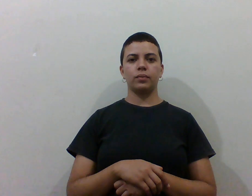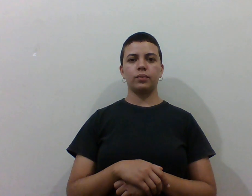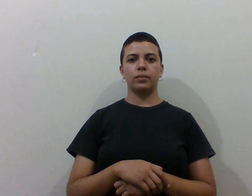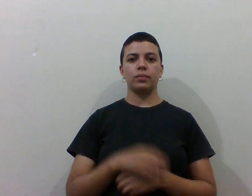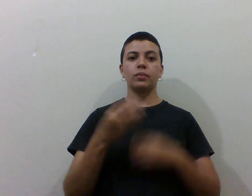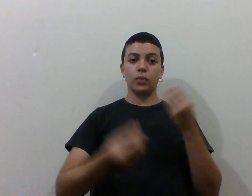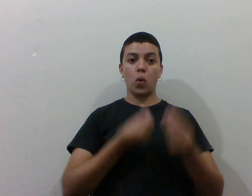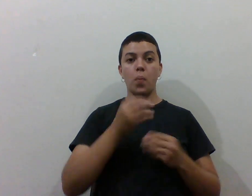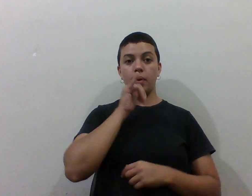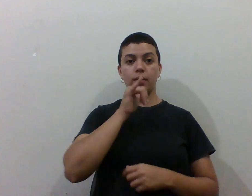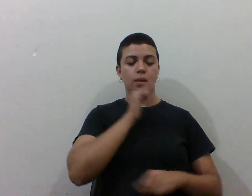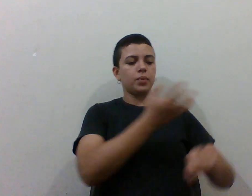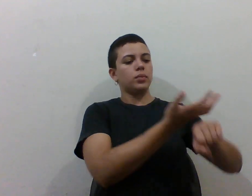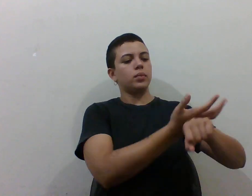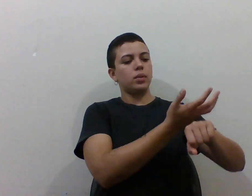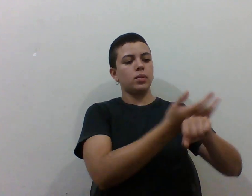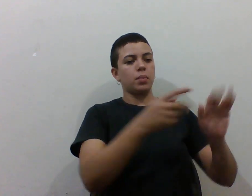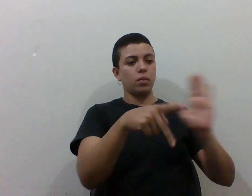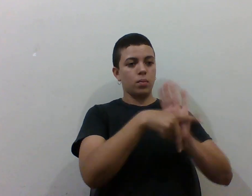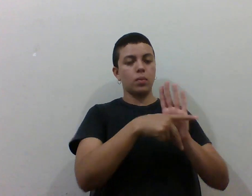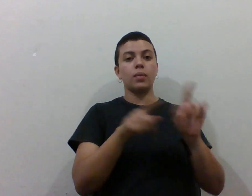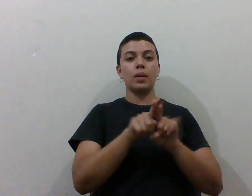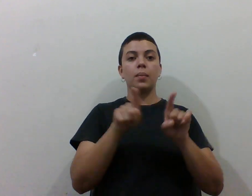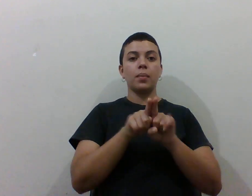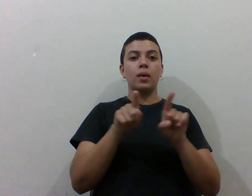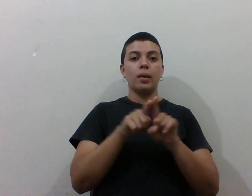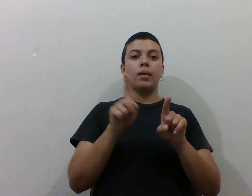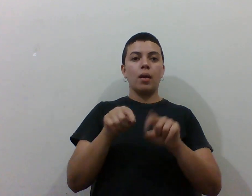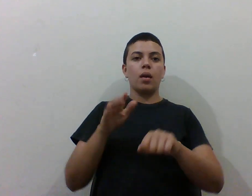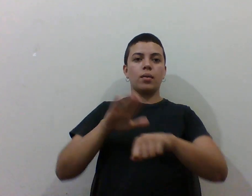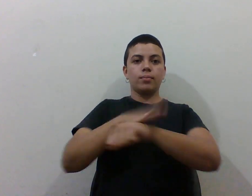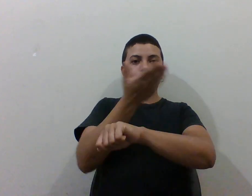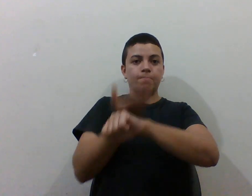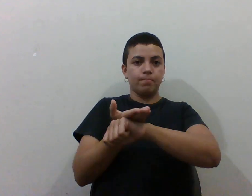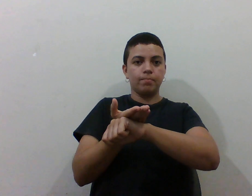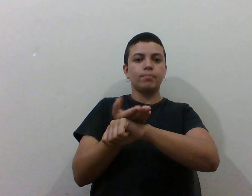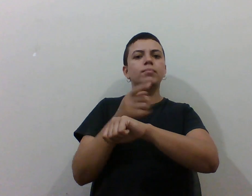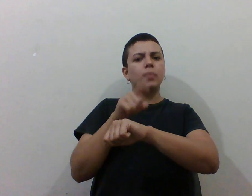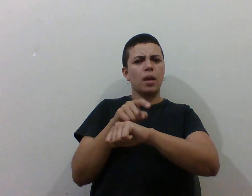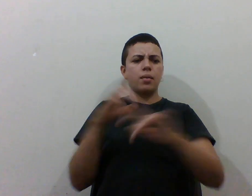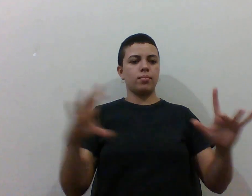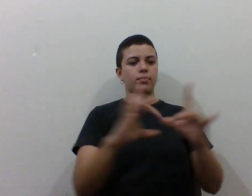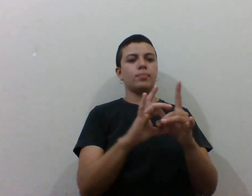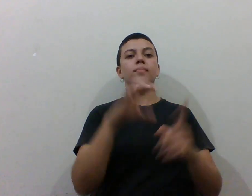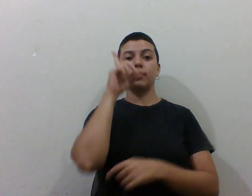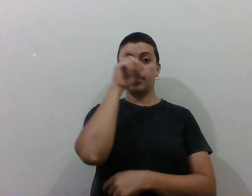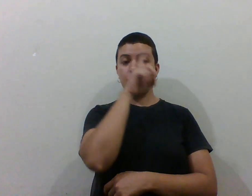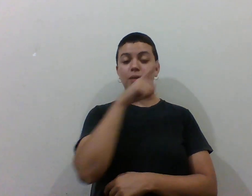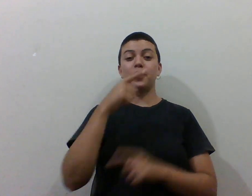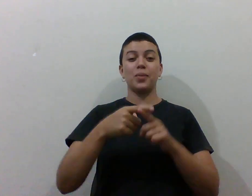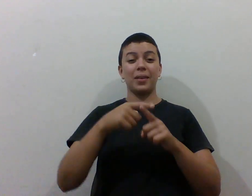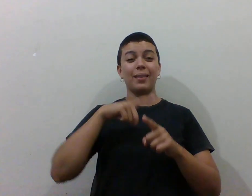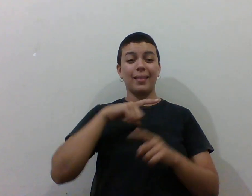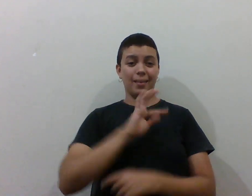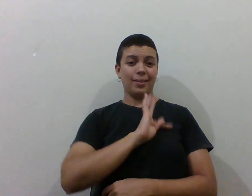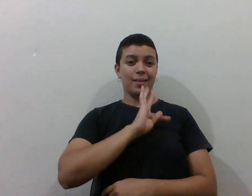própria e de forma transversal e sabendo que não é qualquer coisa que é uma seara do conhecimento que tem elementares técnicas próprias como é que a